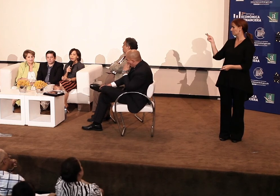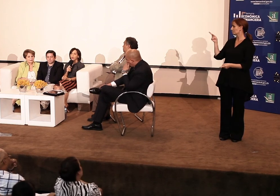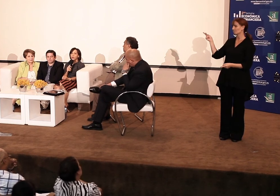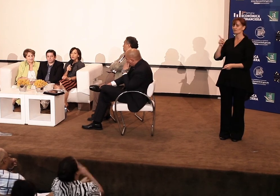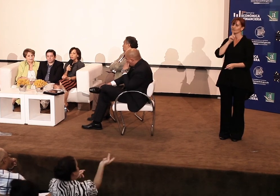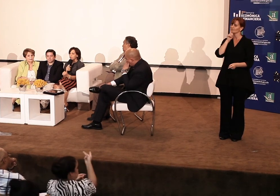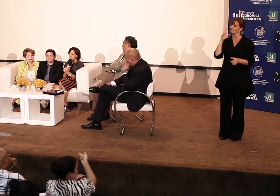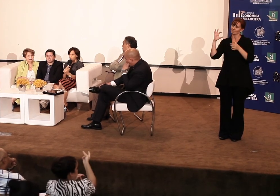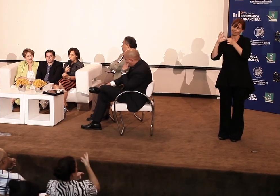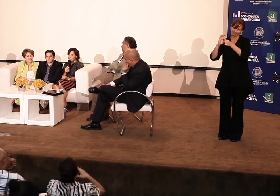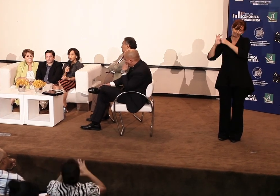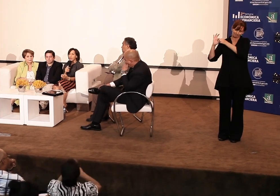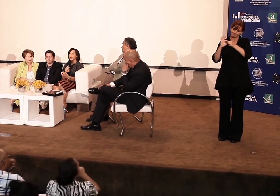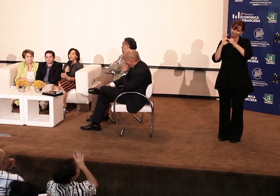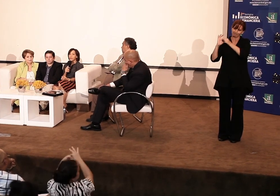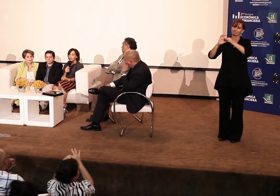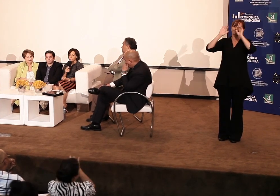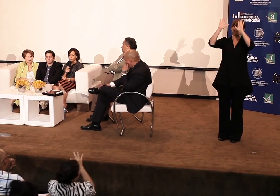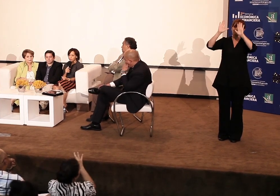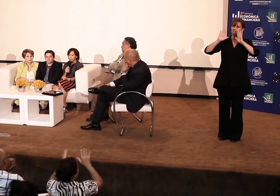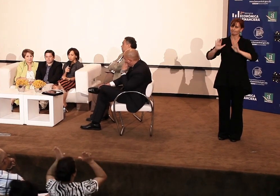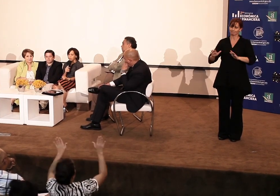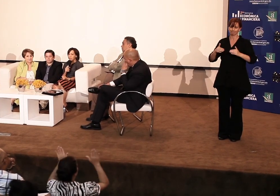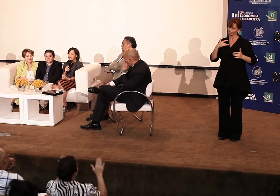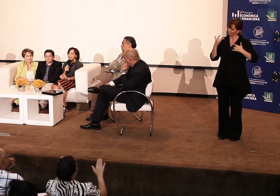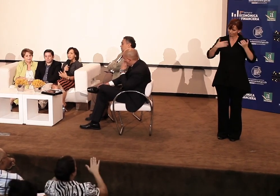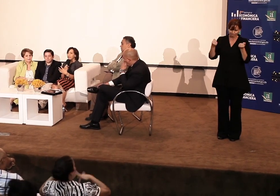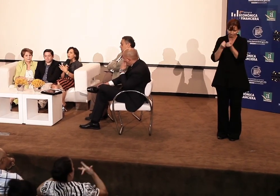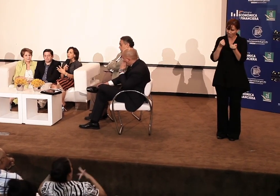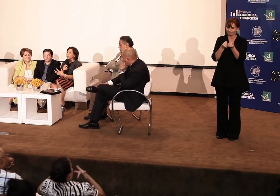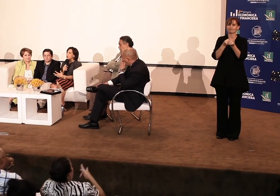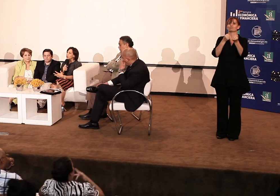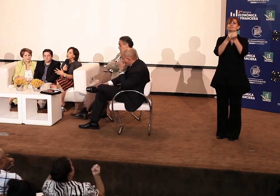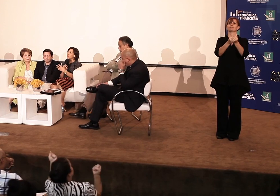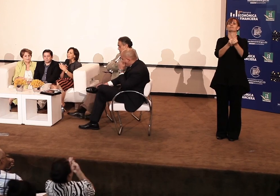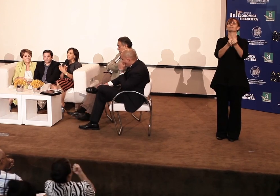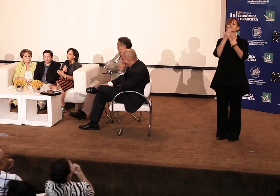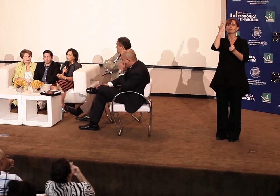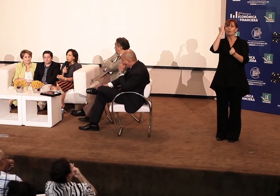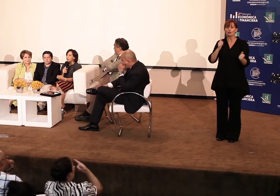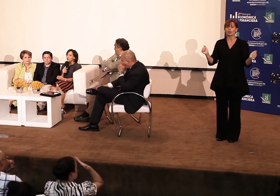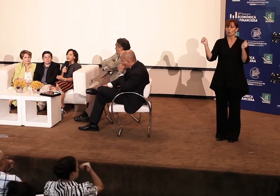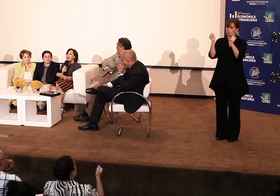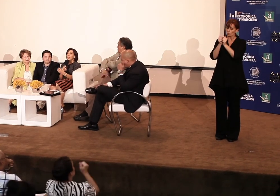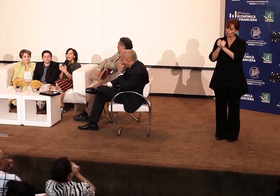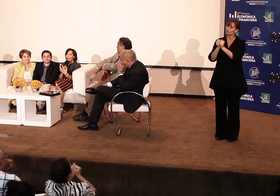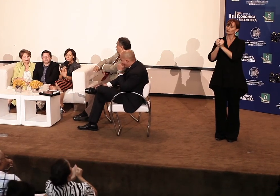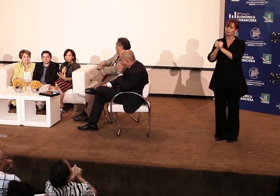gran aliado nuestro apasionado de todo este proyecto quien con nosotros diseñó